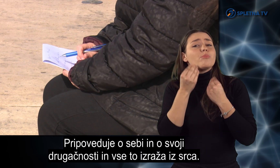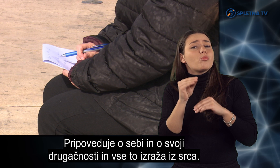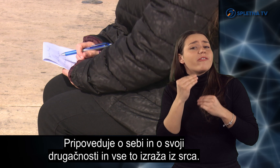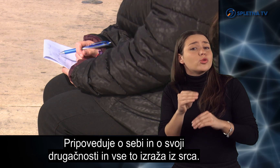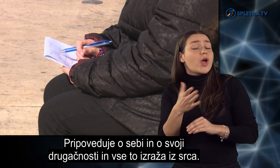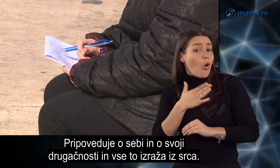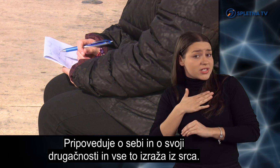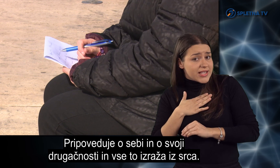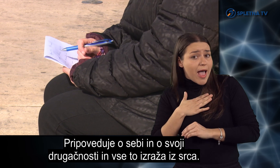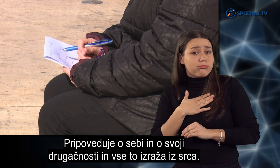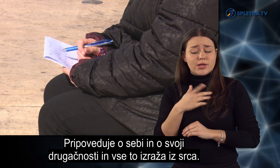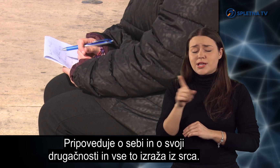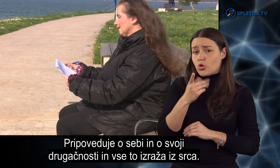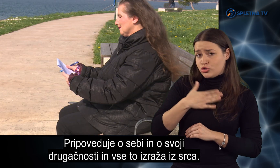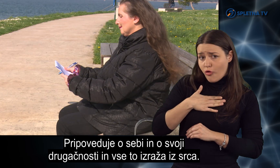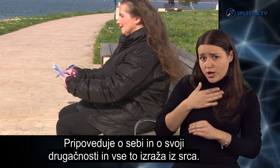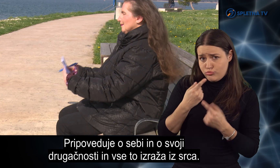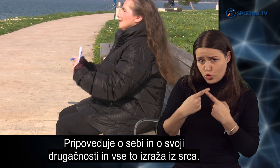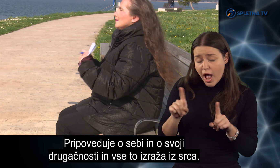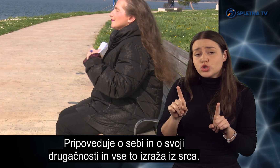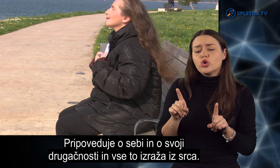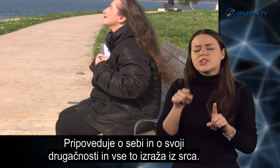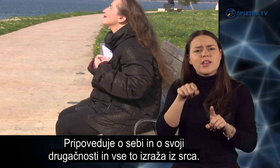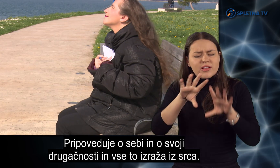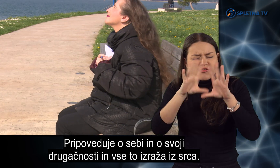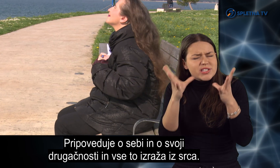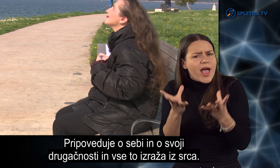Pripoveduje o sebi in o svoji drugačnosti in vse to izraža iz srca.